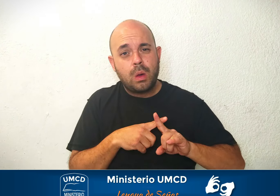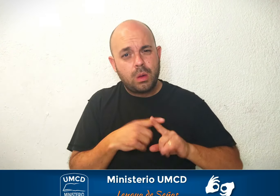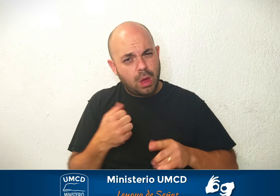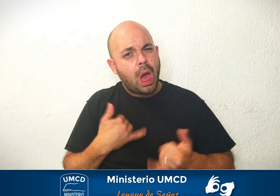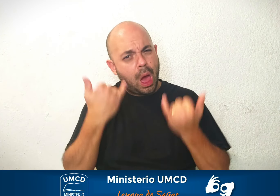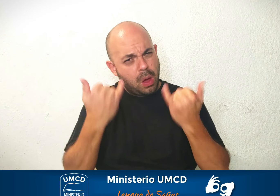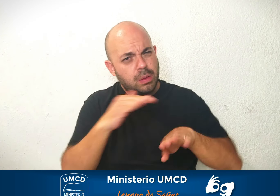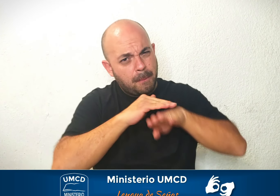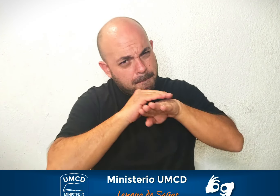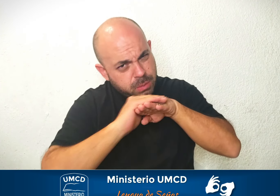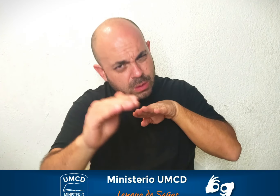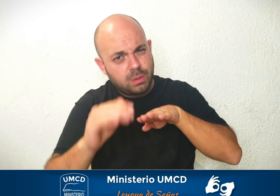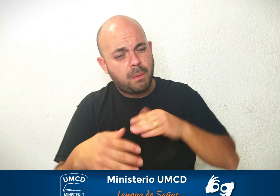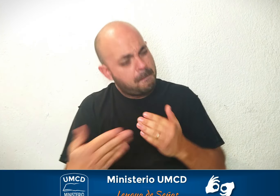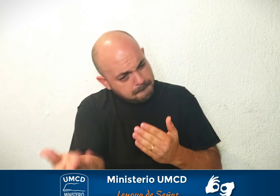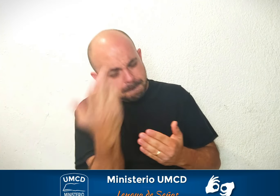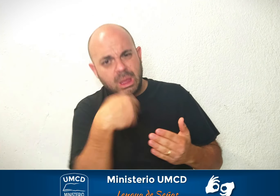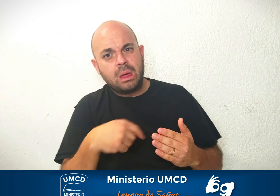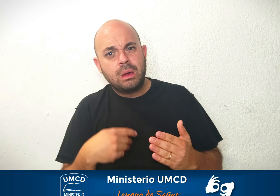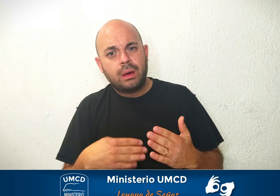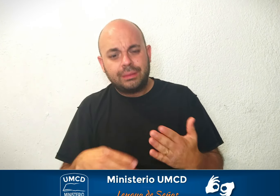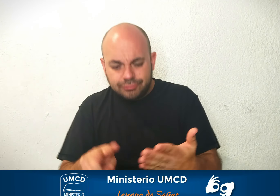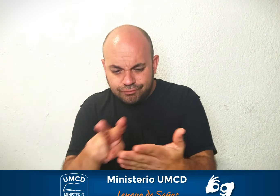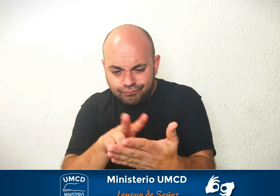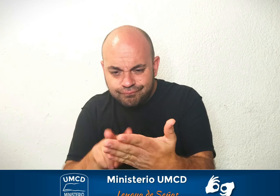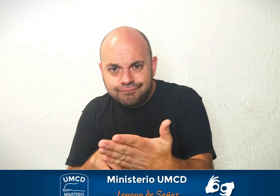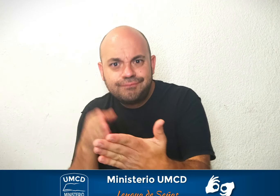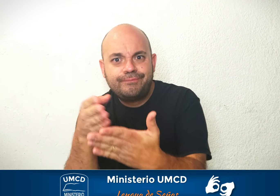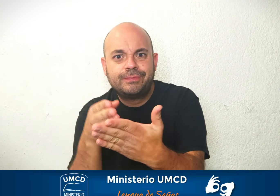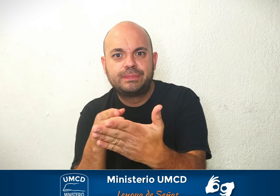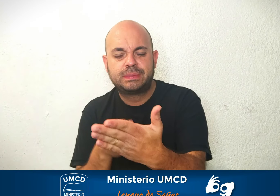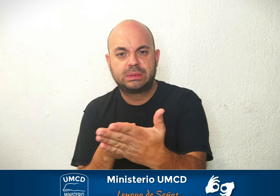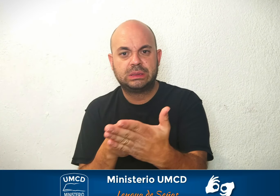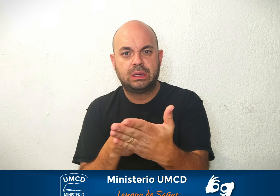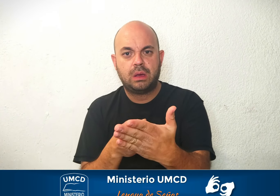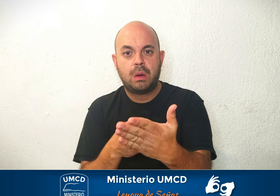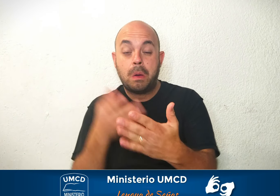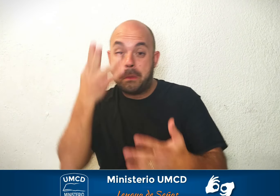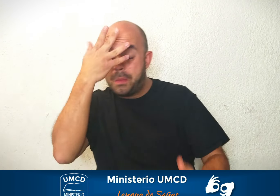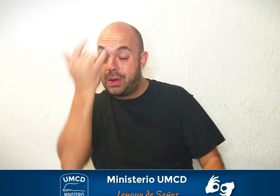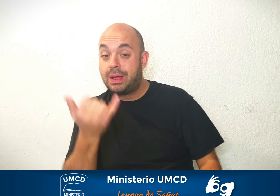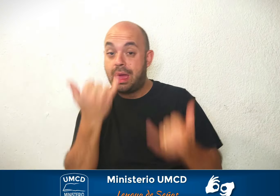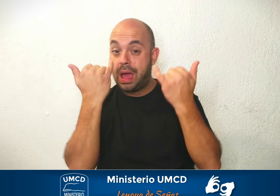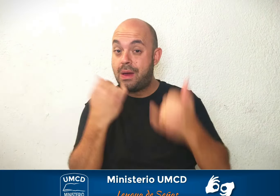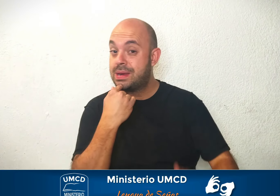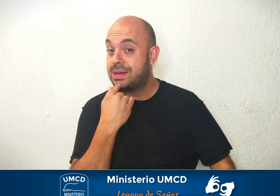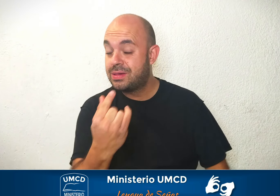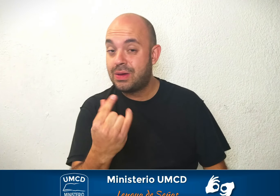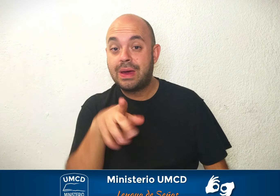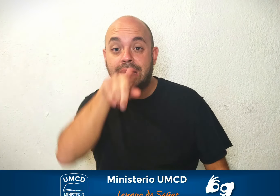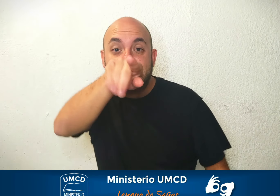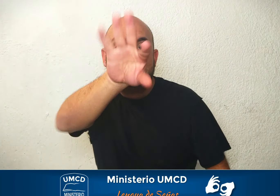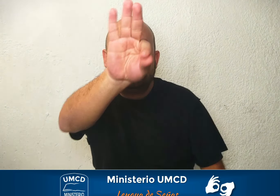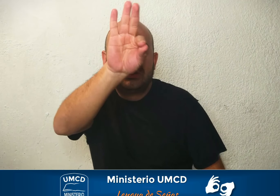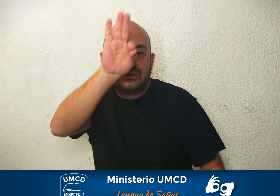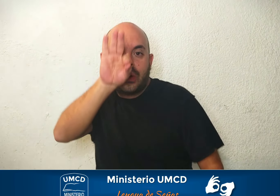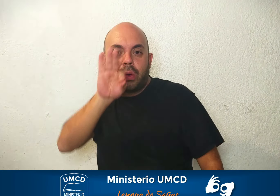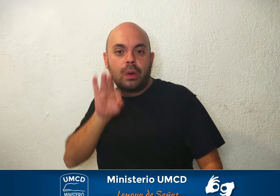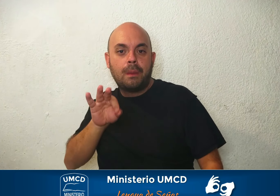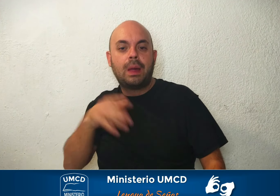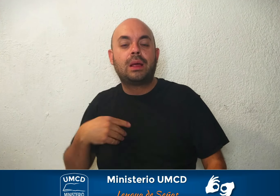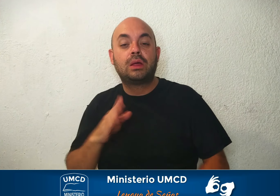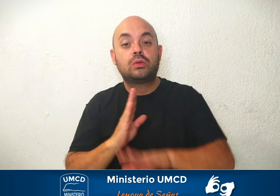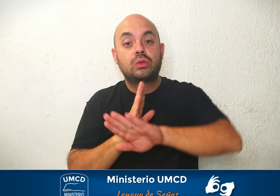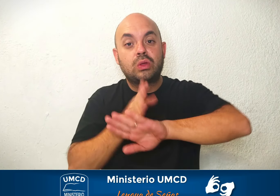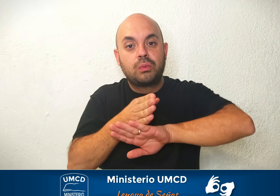la santidad de Él y su justicia, y por ende el perdón y la posibilidad de pasar la eternidad en